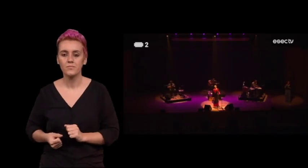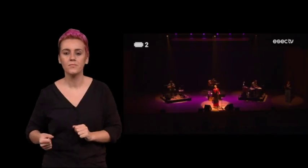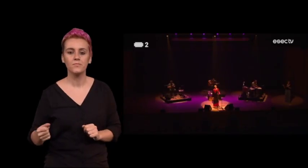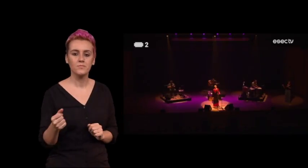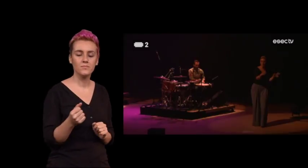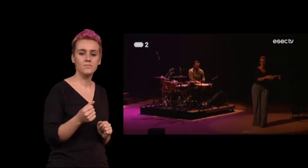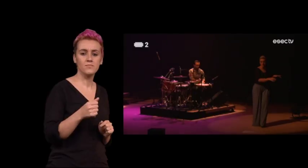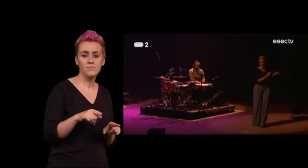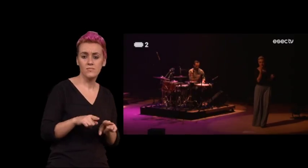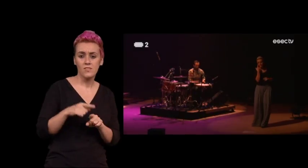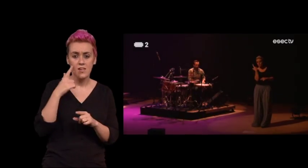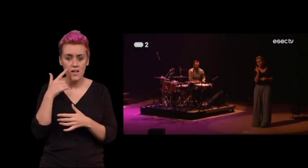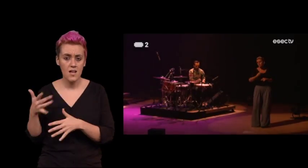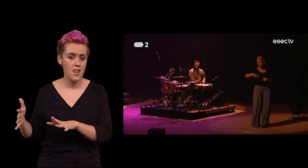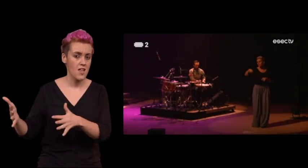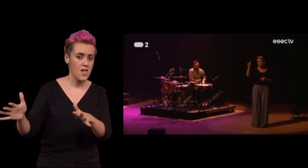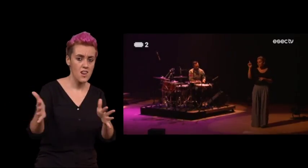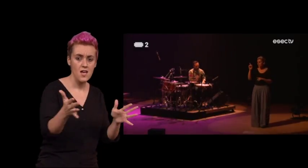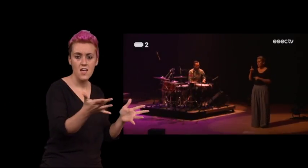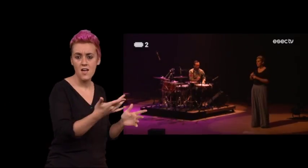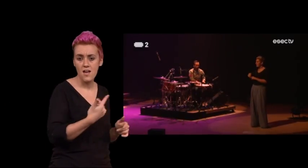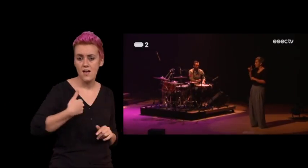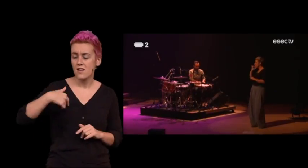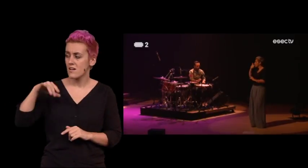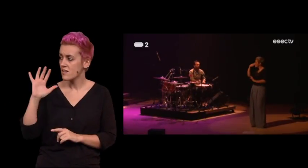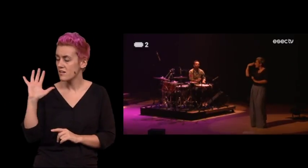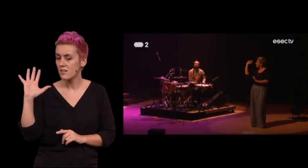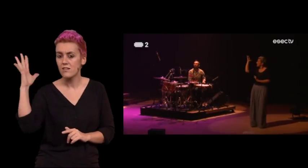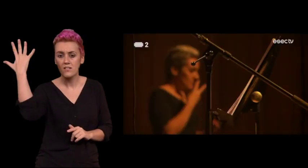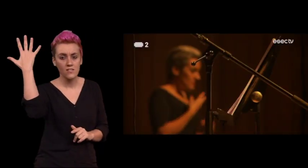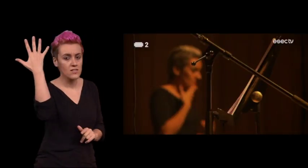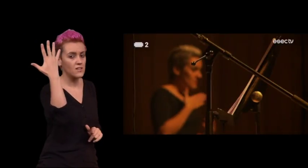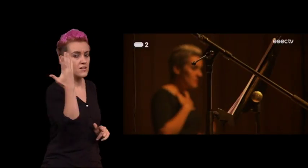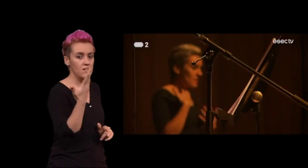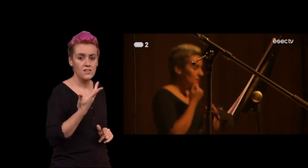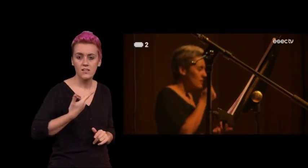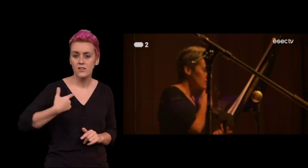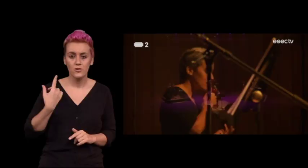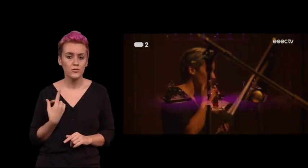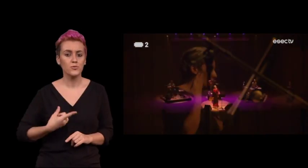Quando é